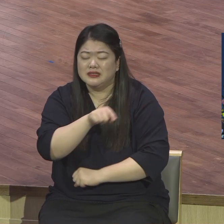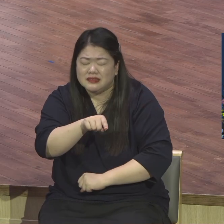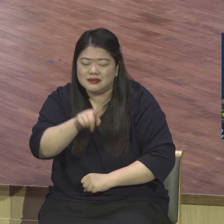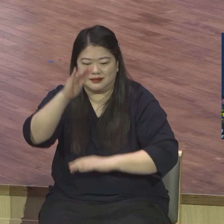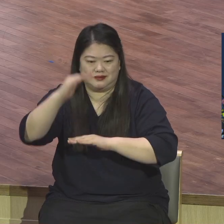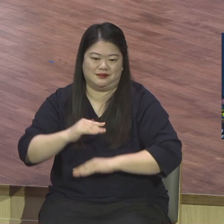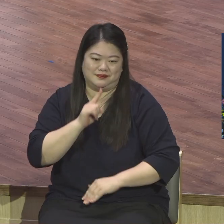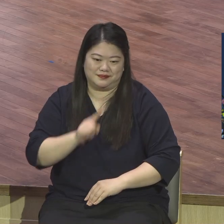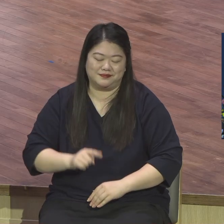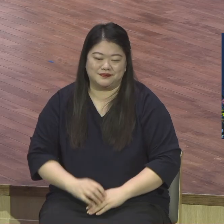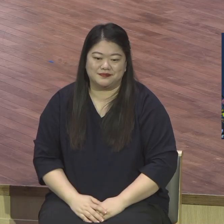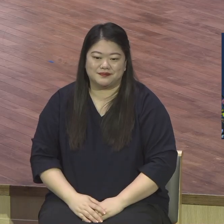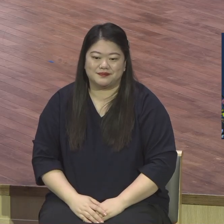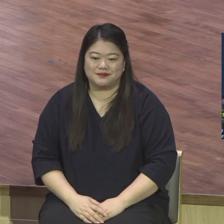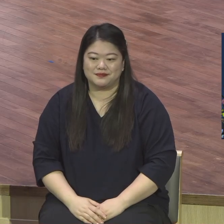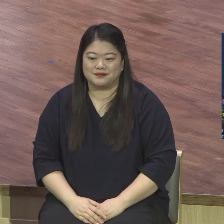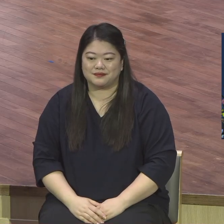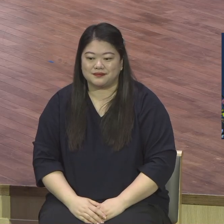있습니다.